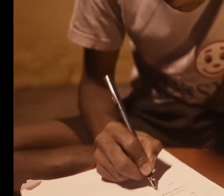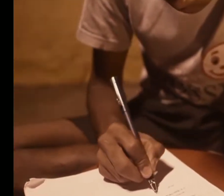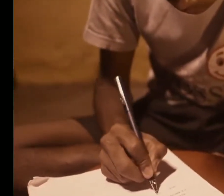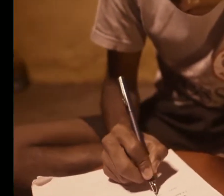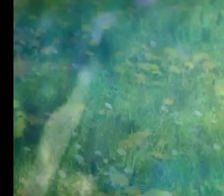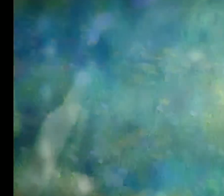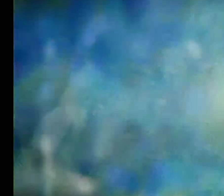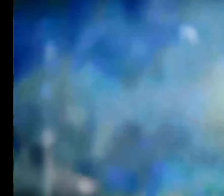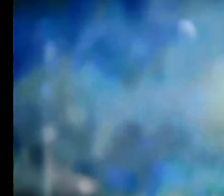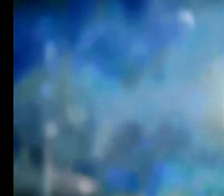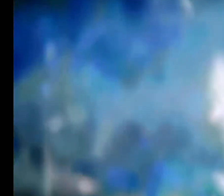करने।